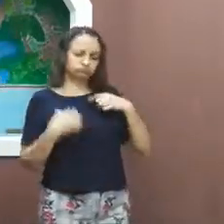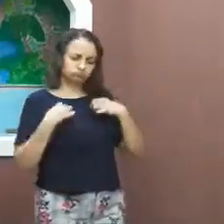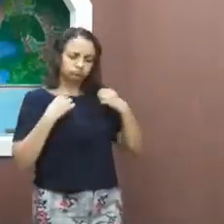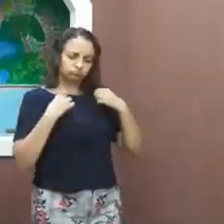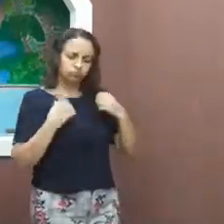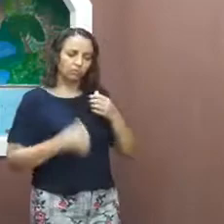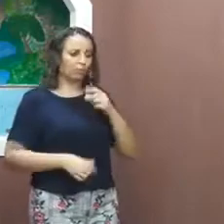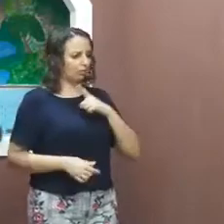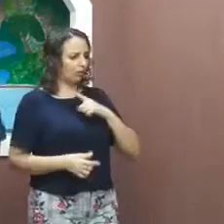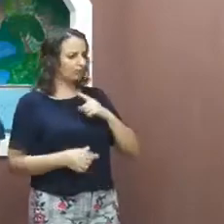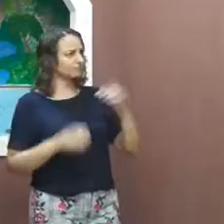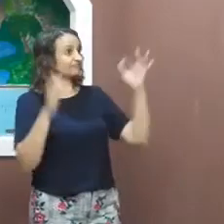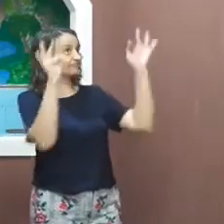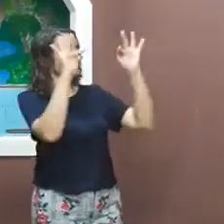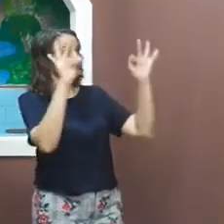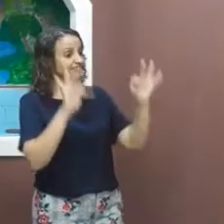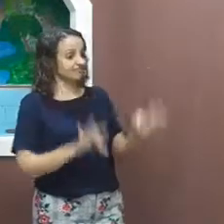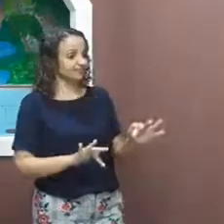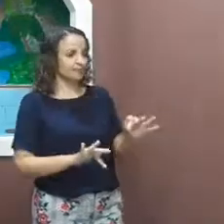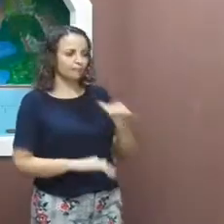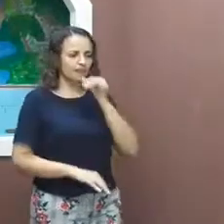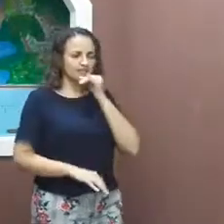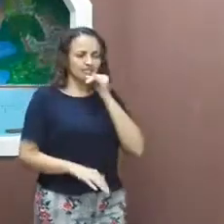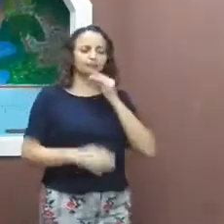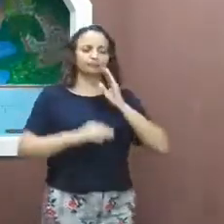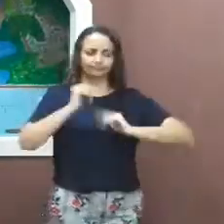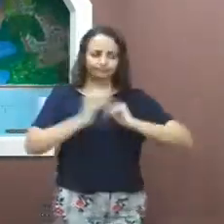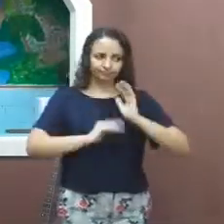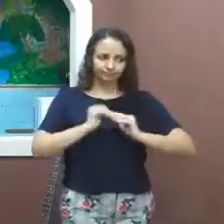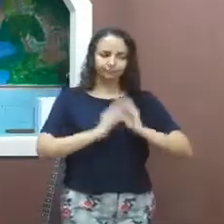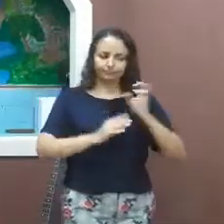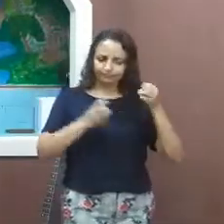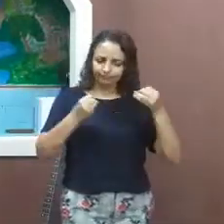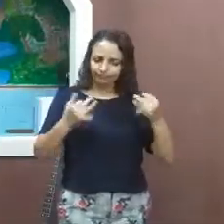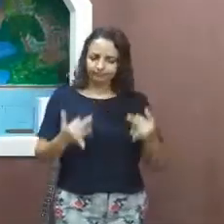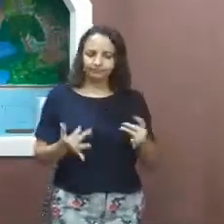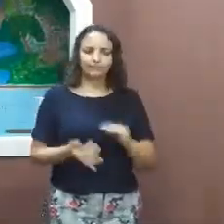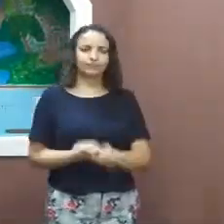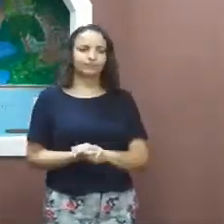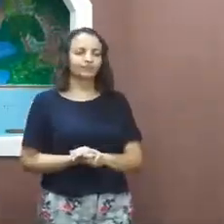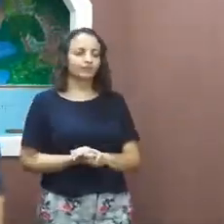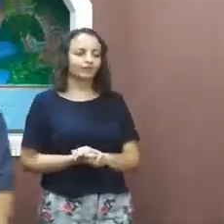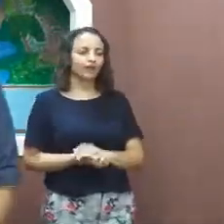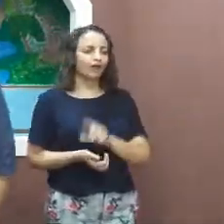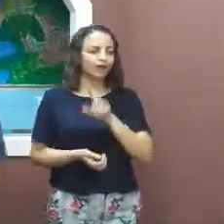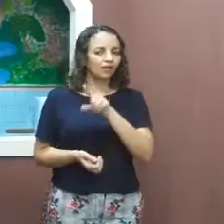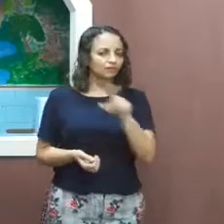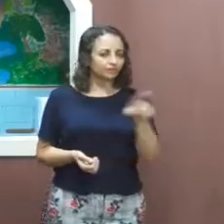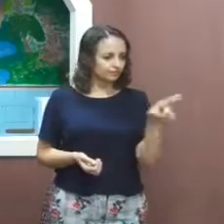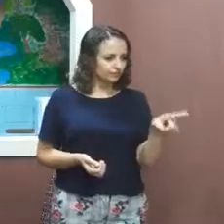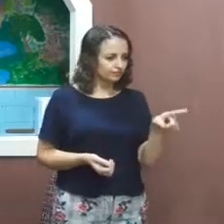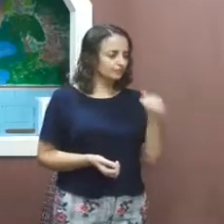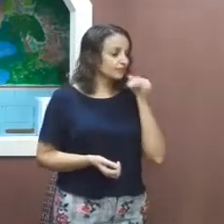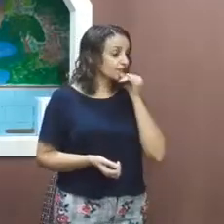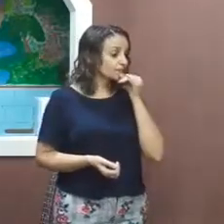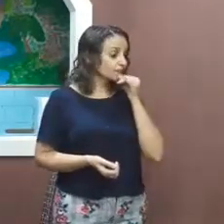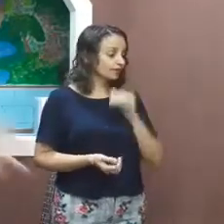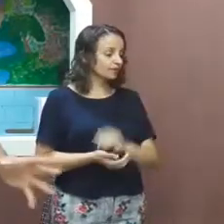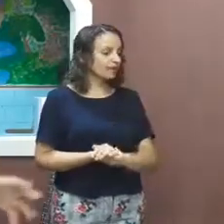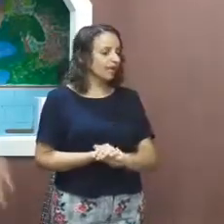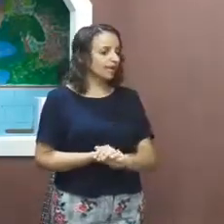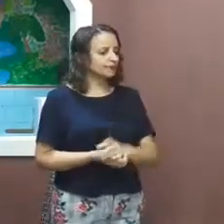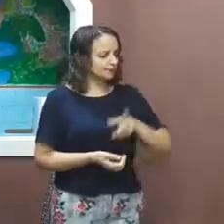nós contentes. Sabe quando você serve o dinheiro? Eu vou dar uns exemplos bem práticos. Bem prático. Você